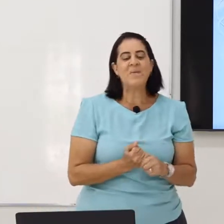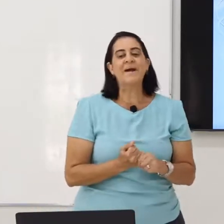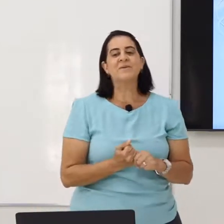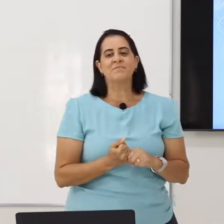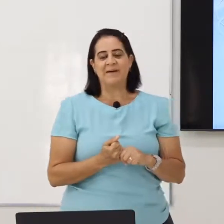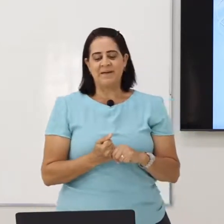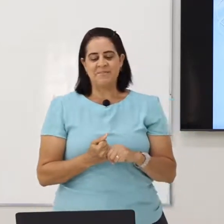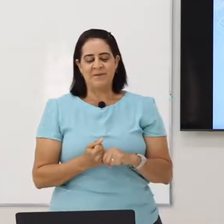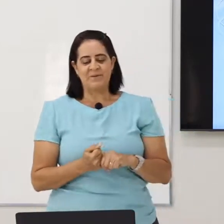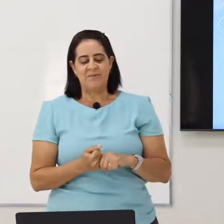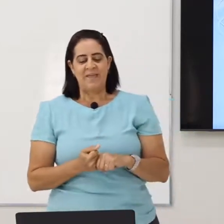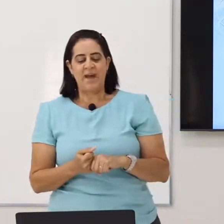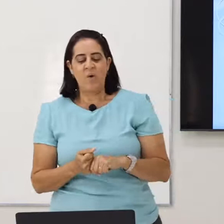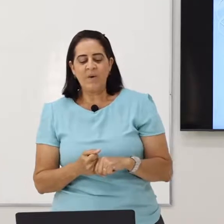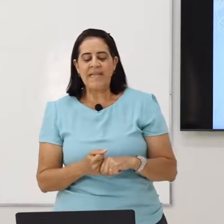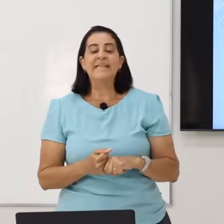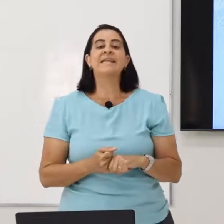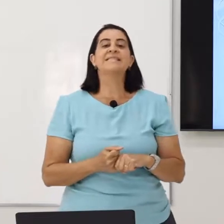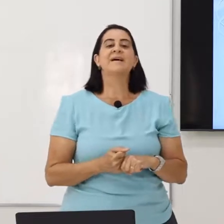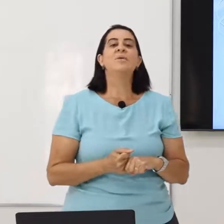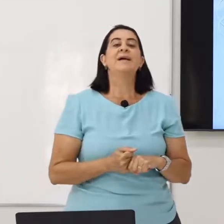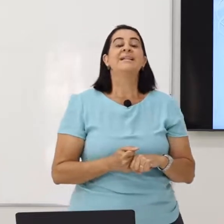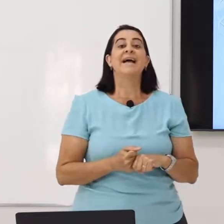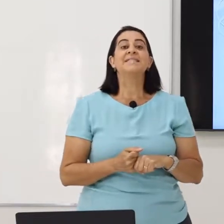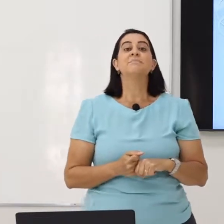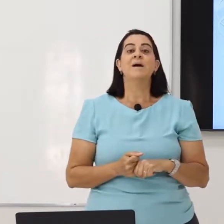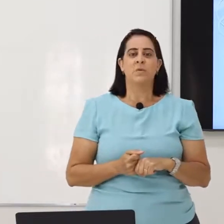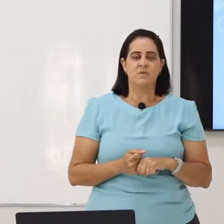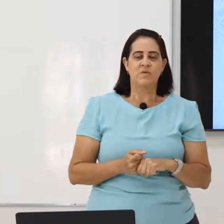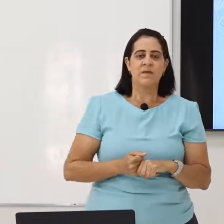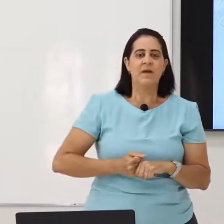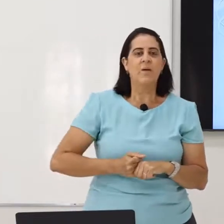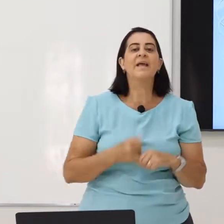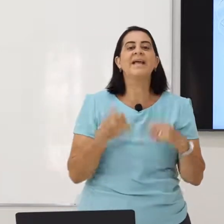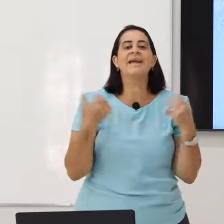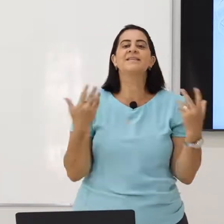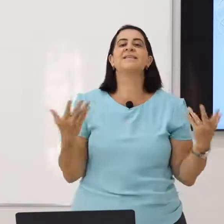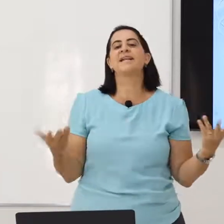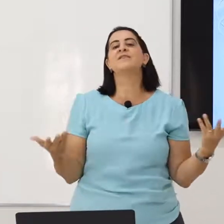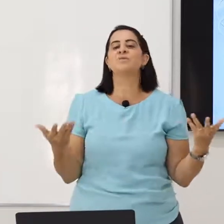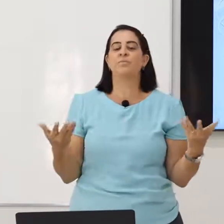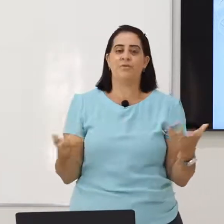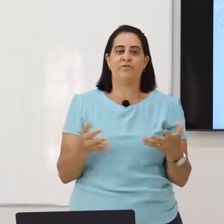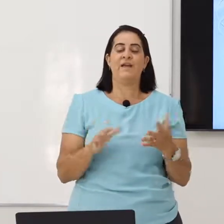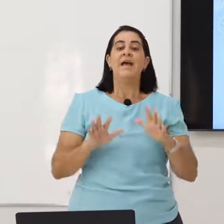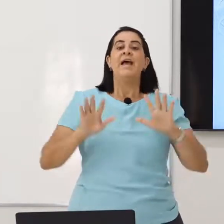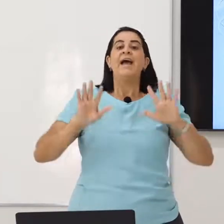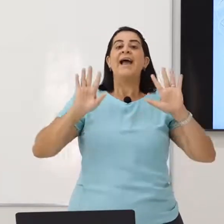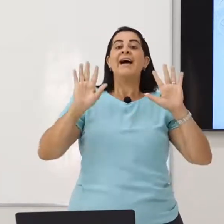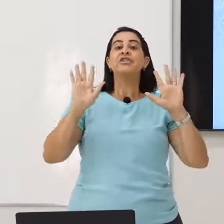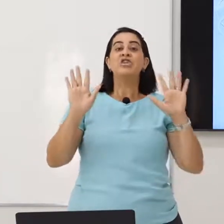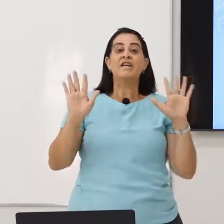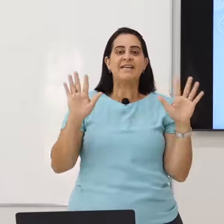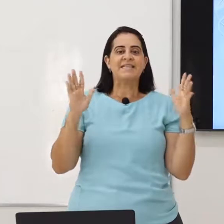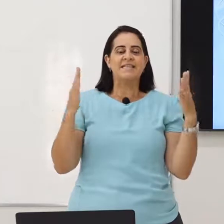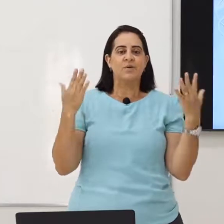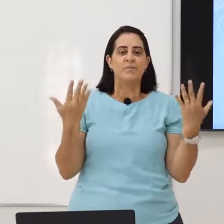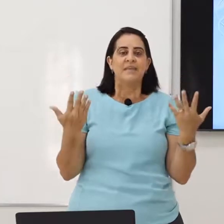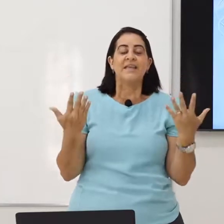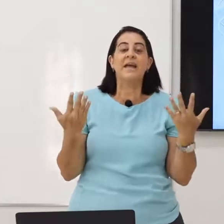quarto parâmetro é orientação das mãos. O que quer dizer isso, prof? É a direção que a minha